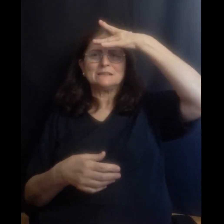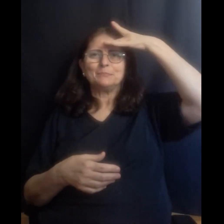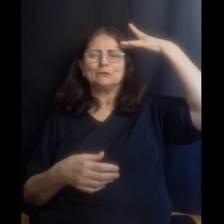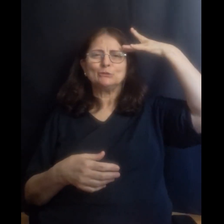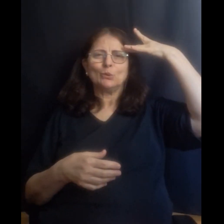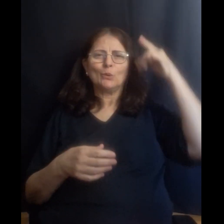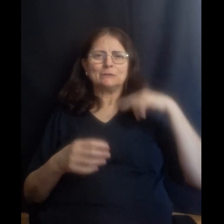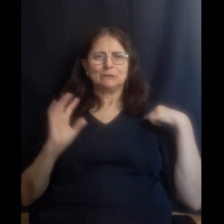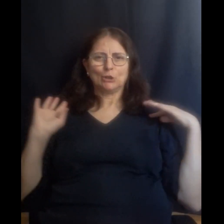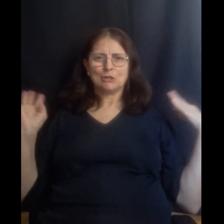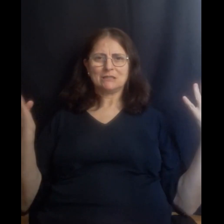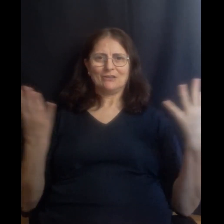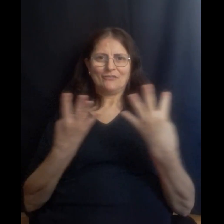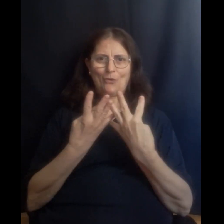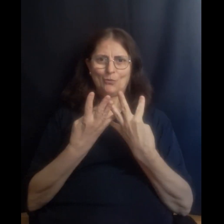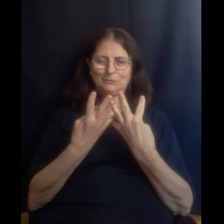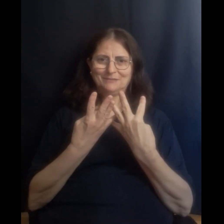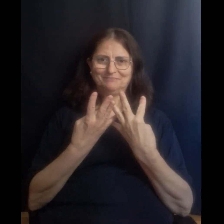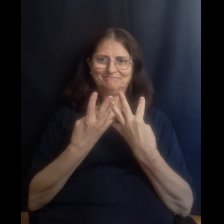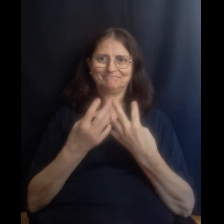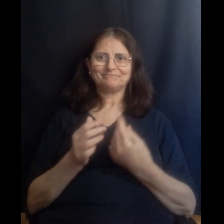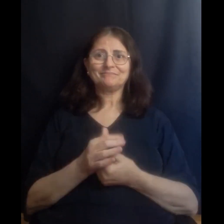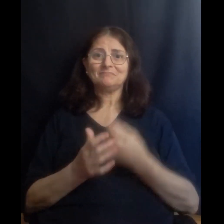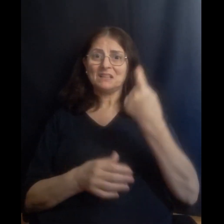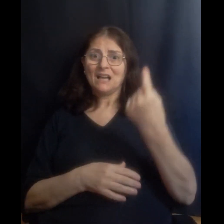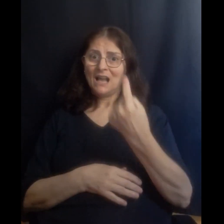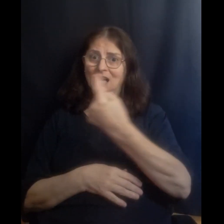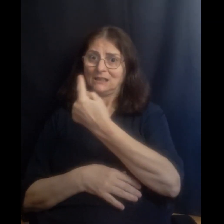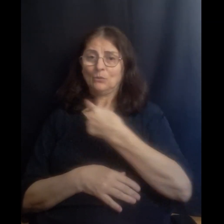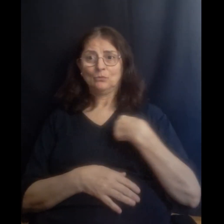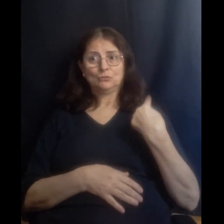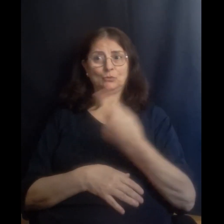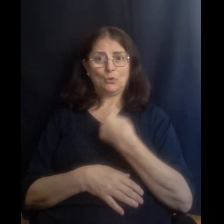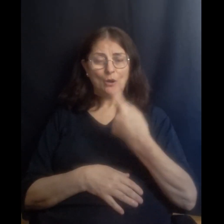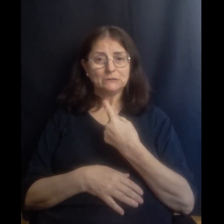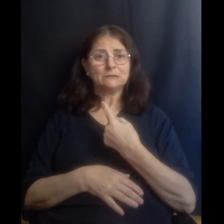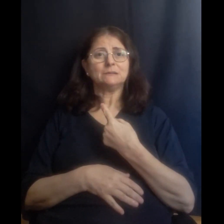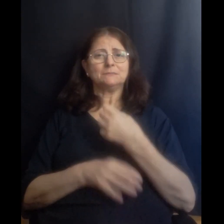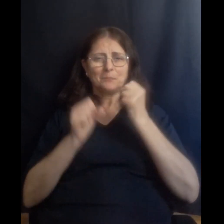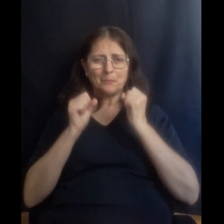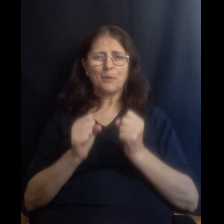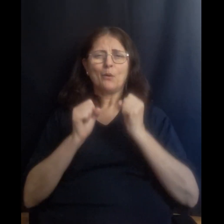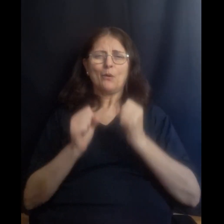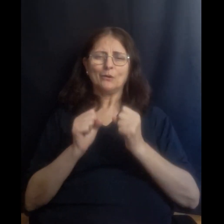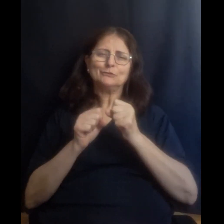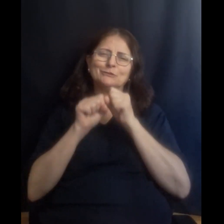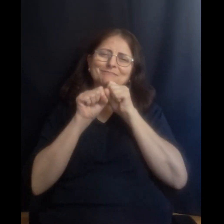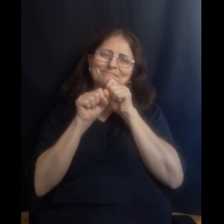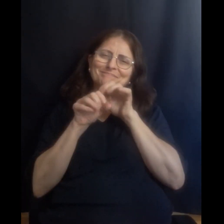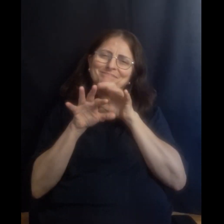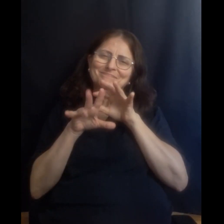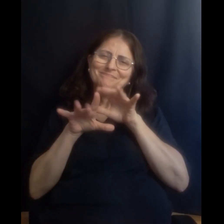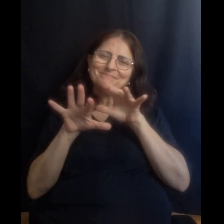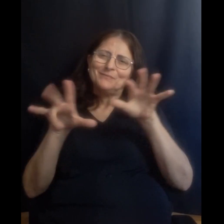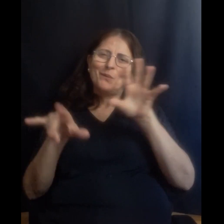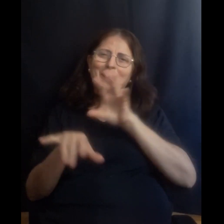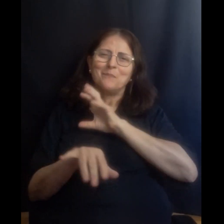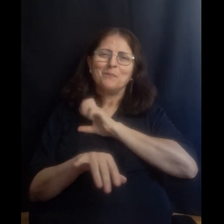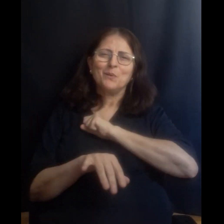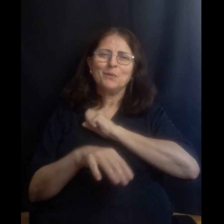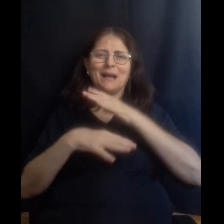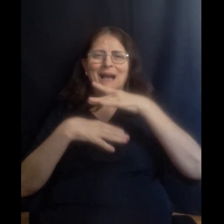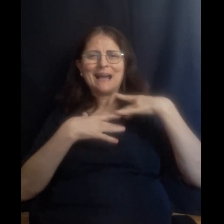que estão à nossa volta. Que cada um de nós seja um instrumento na propagação do amor,